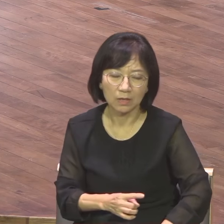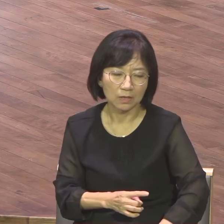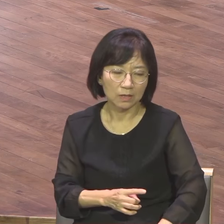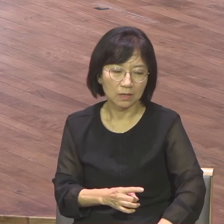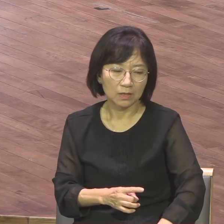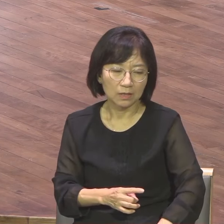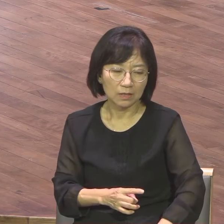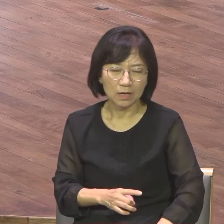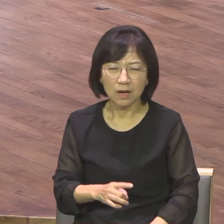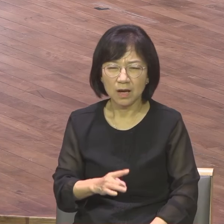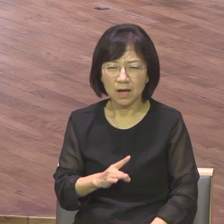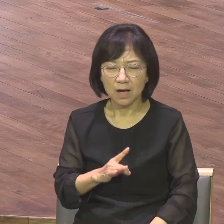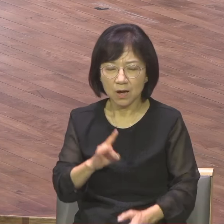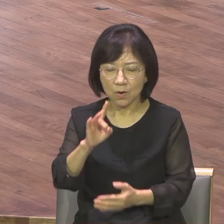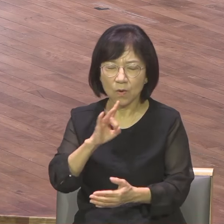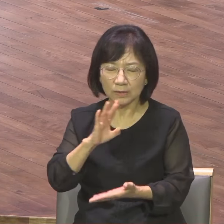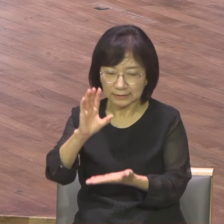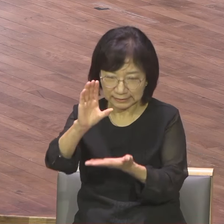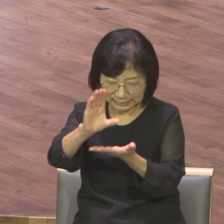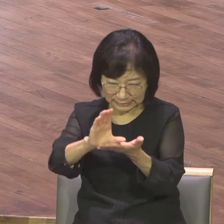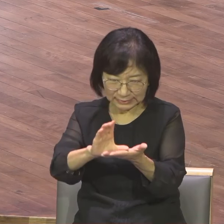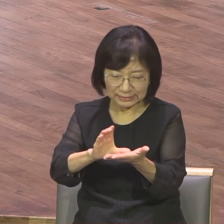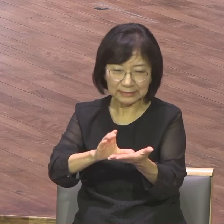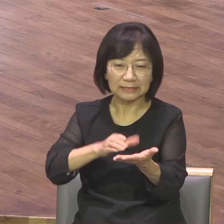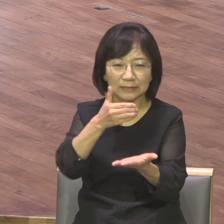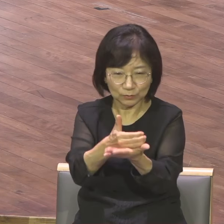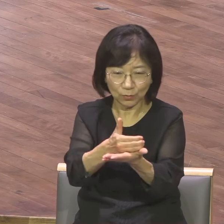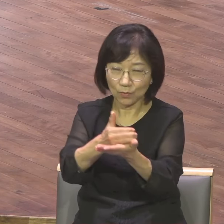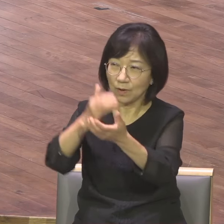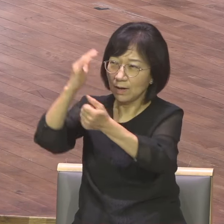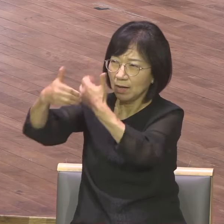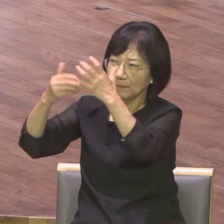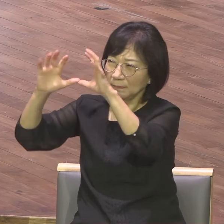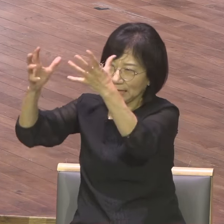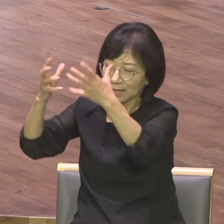오직이냐? 오직 그리스도, 오직 하나님 나라, 오직 성령 충만.